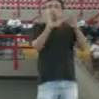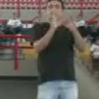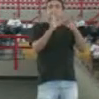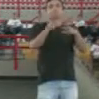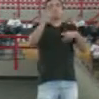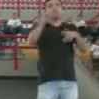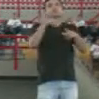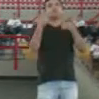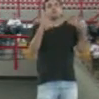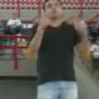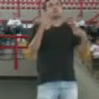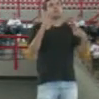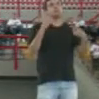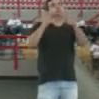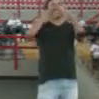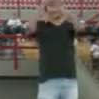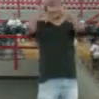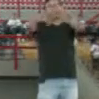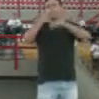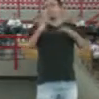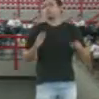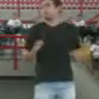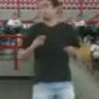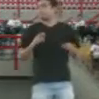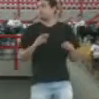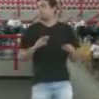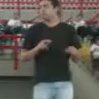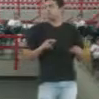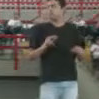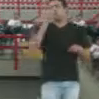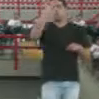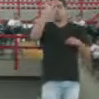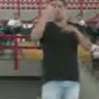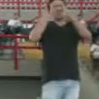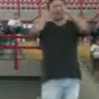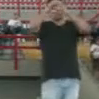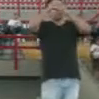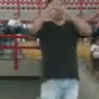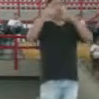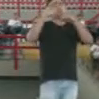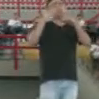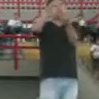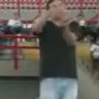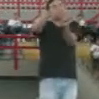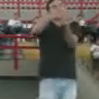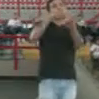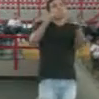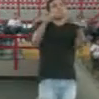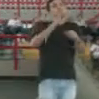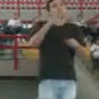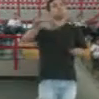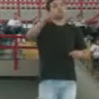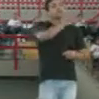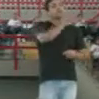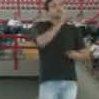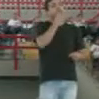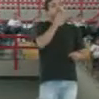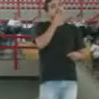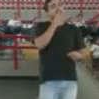mortos, vai se chamar Boca da Noite. Né? Mais Boquinha da Noite, lá no final. Para quê? Para ver se